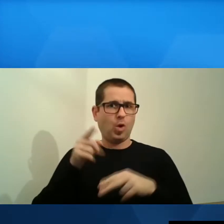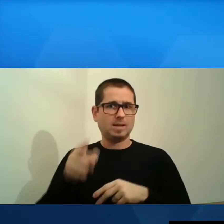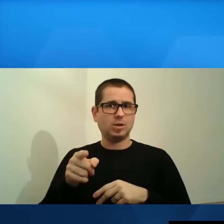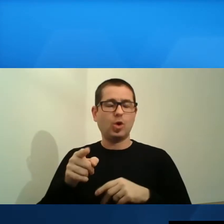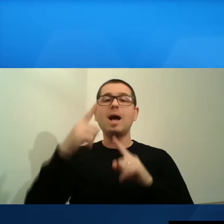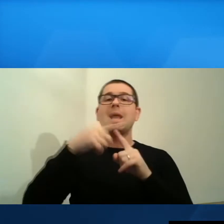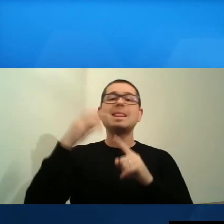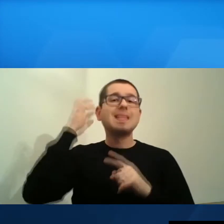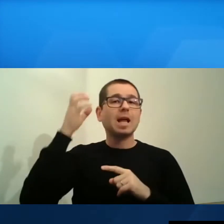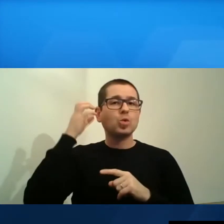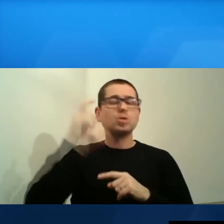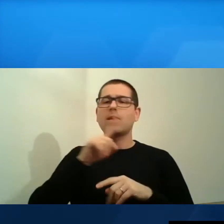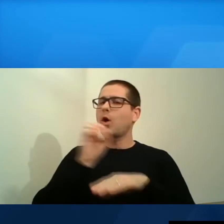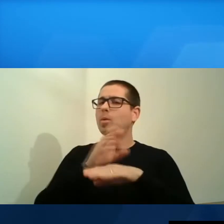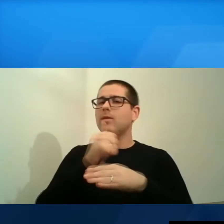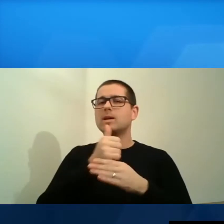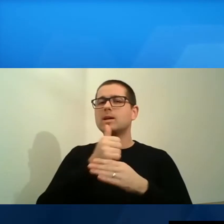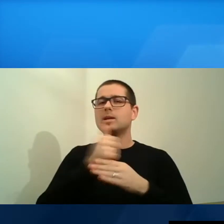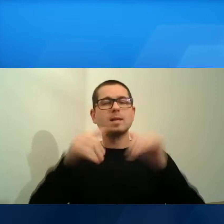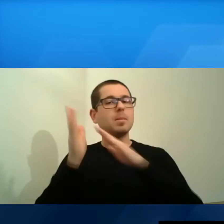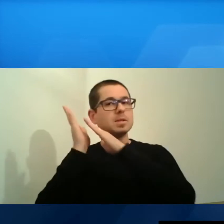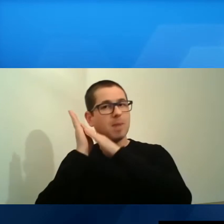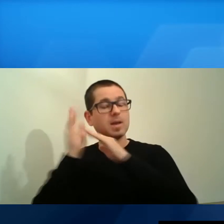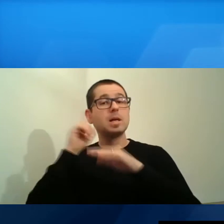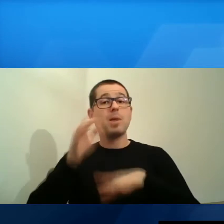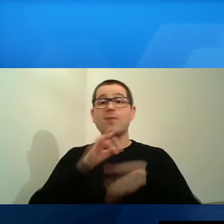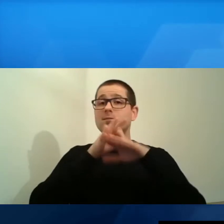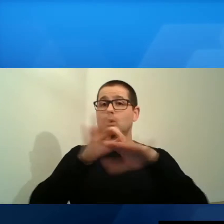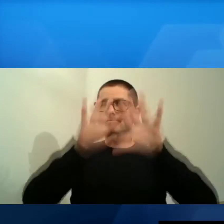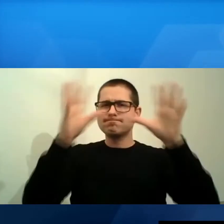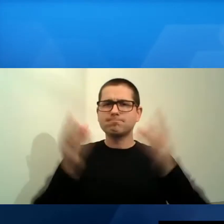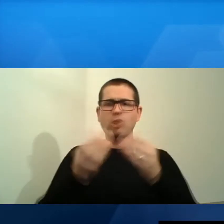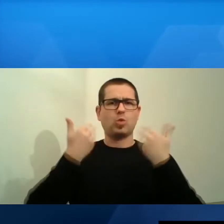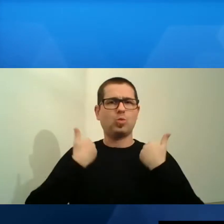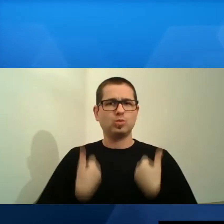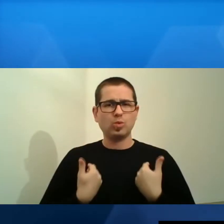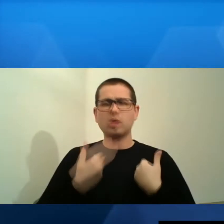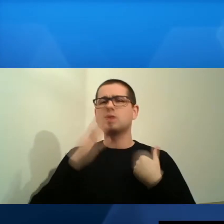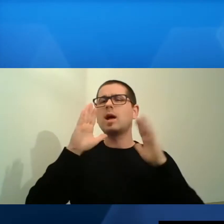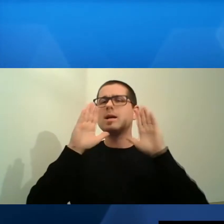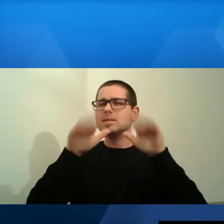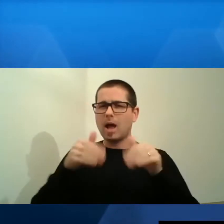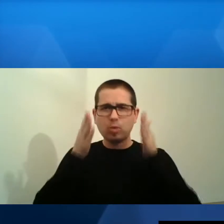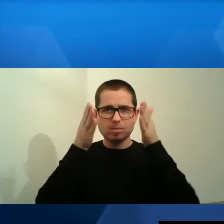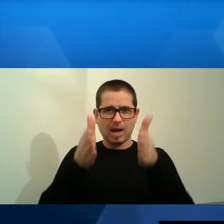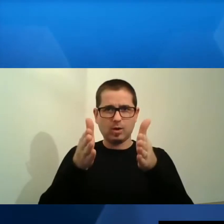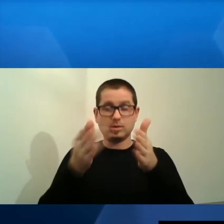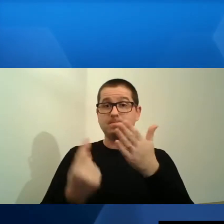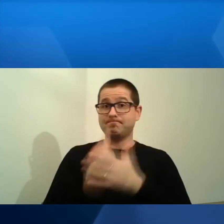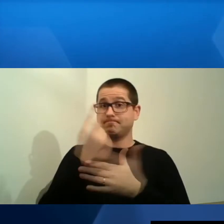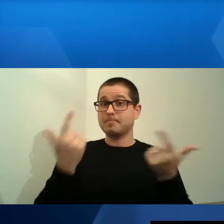boleznijo. Tinnitus ne vpliva le na slab spanec, temveč vodi vsesplošno utrujenost in slabo